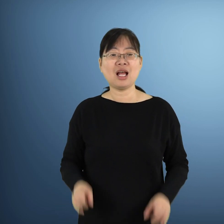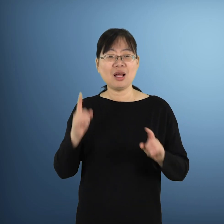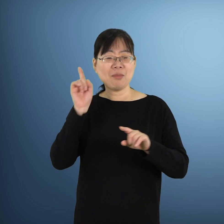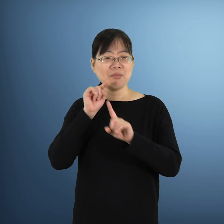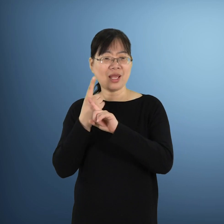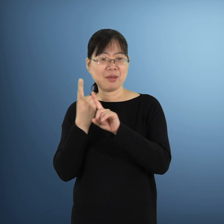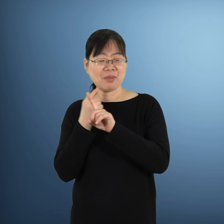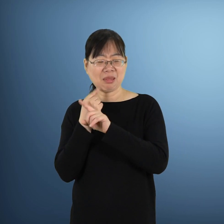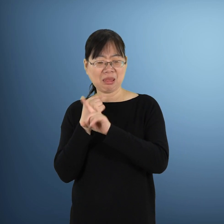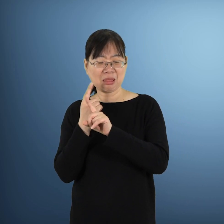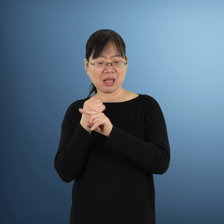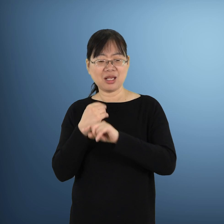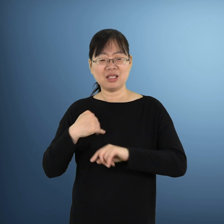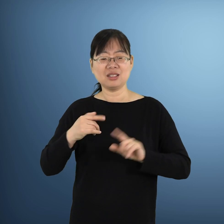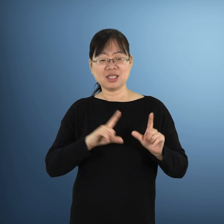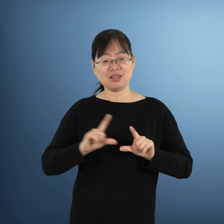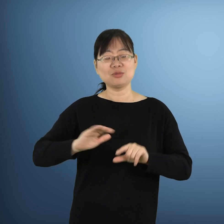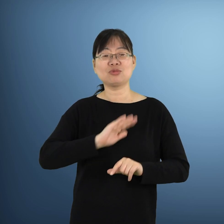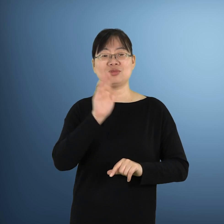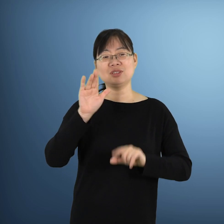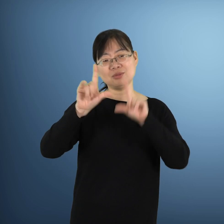매일 부딪히는 현실인데,